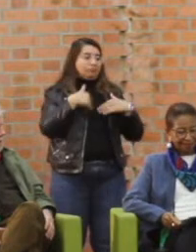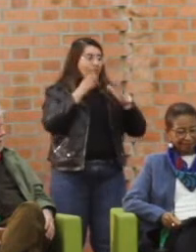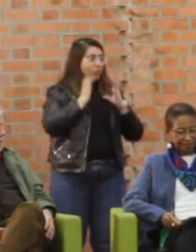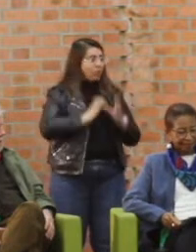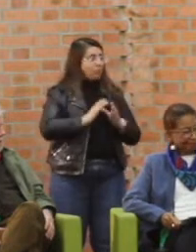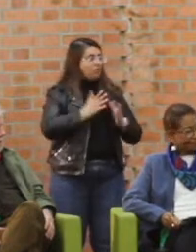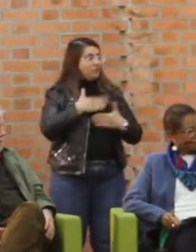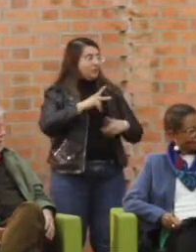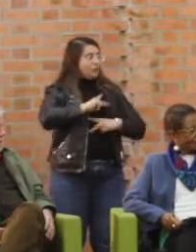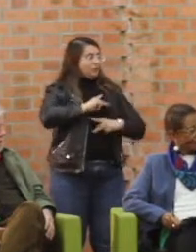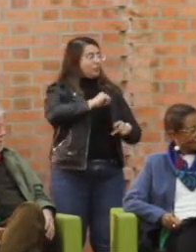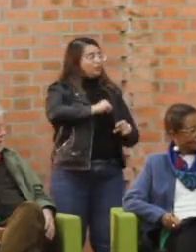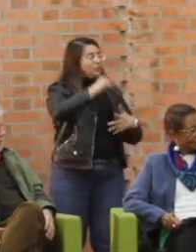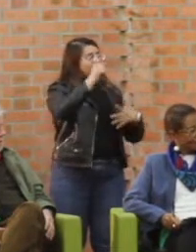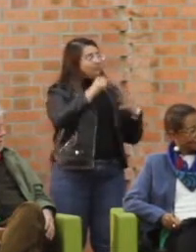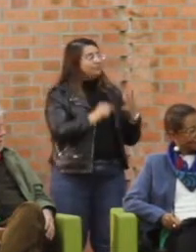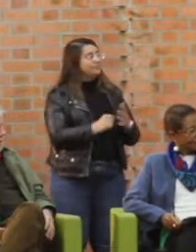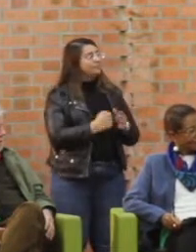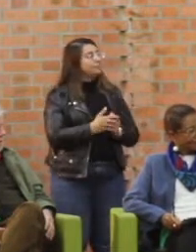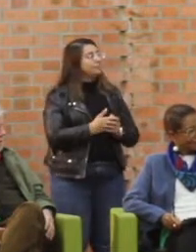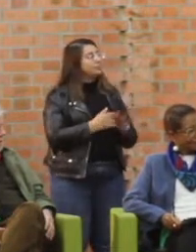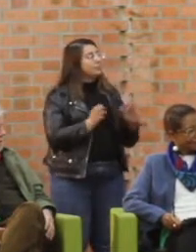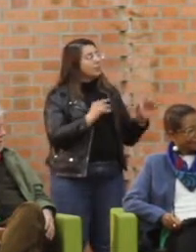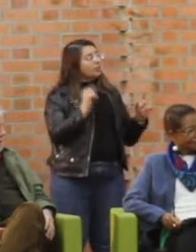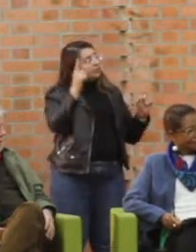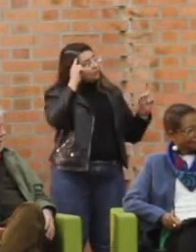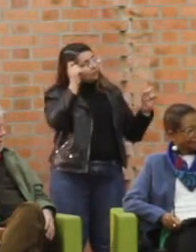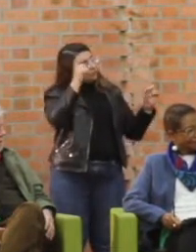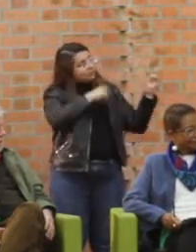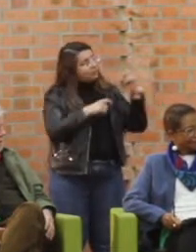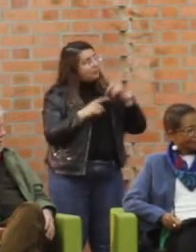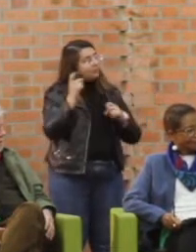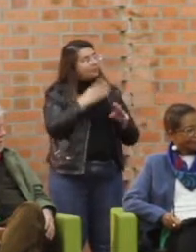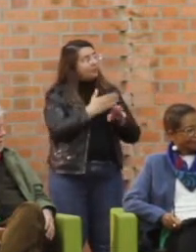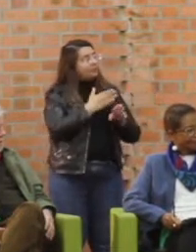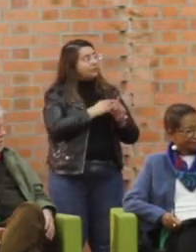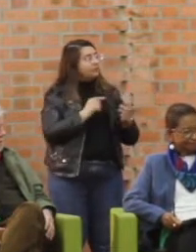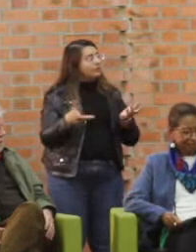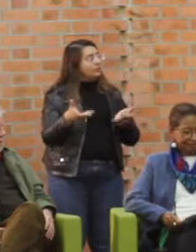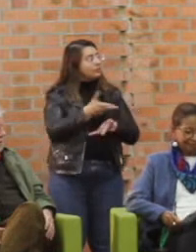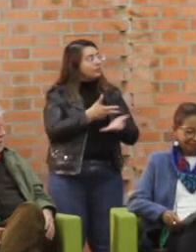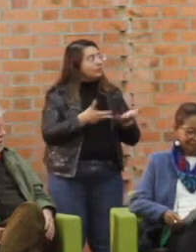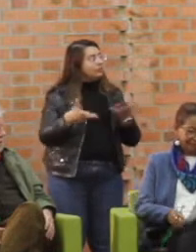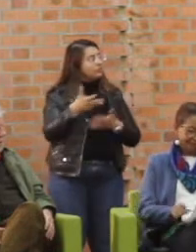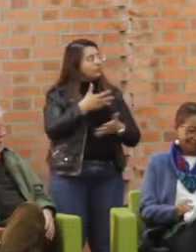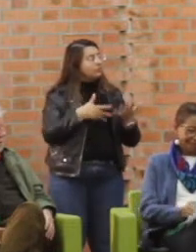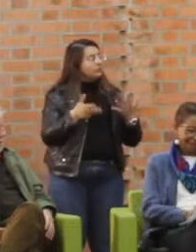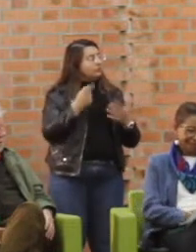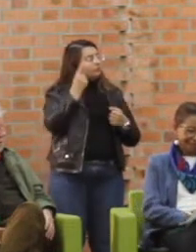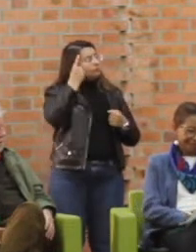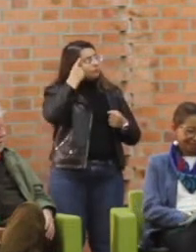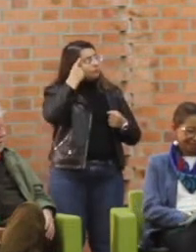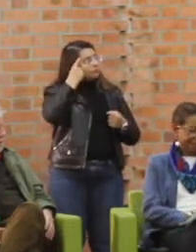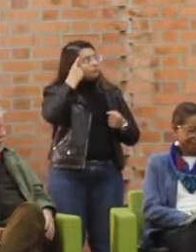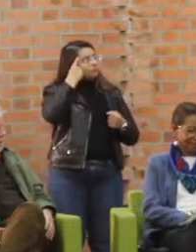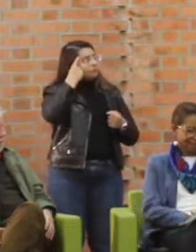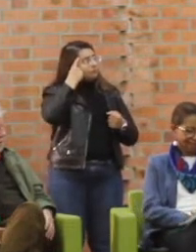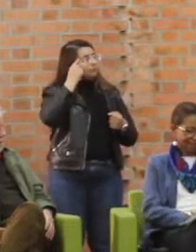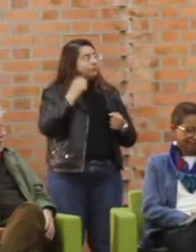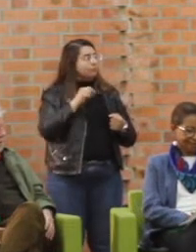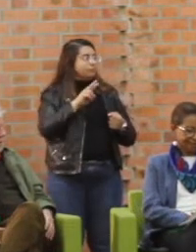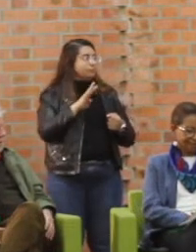cuerpos no Entonces yo creo que ahí hay como unos secos que hoy celebramos a través de este premio que concuerdo que es bastante